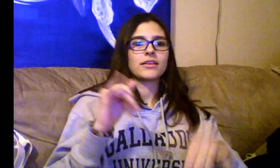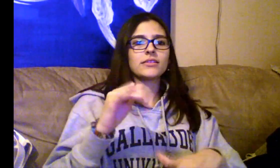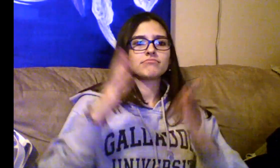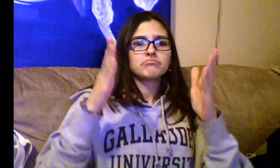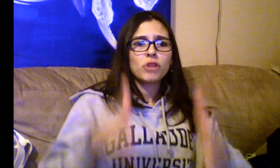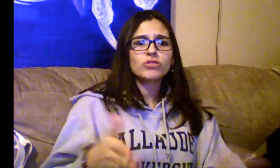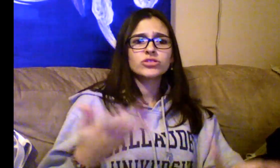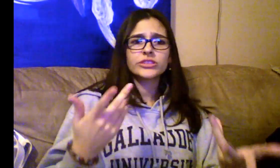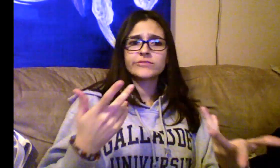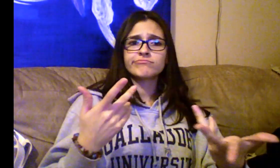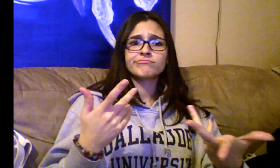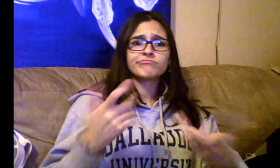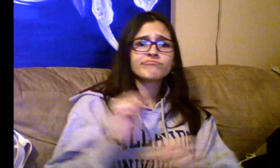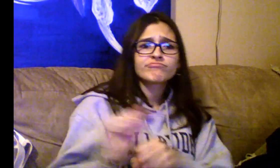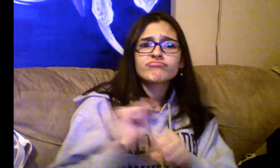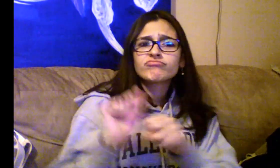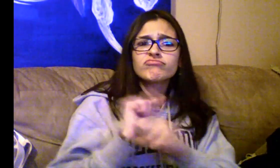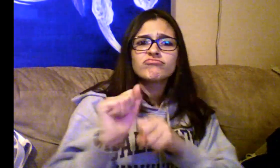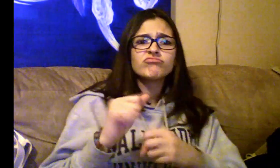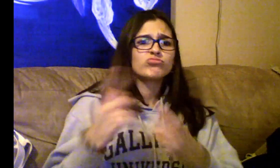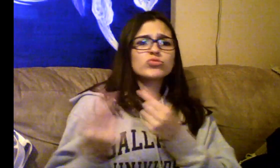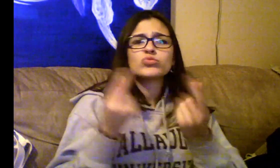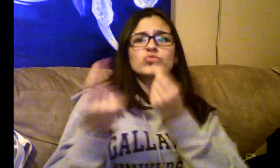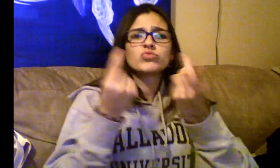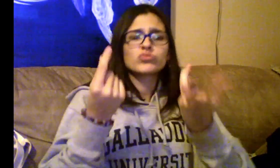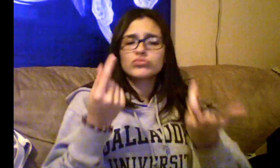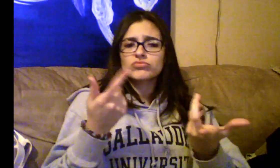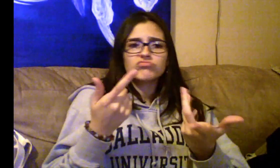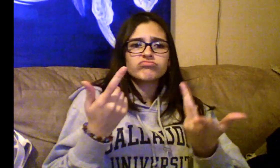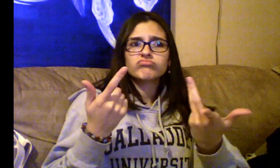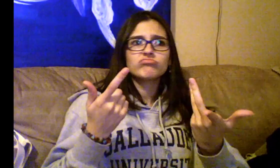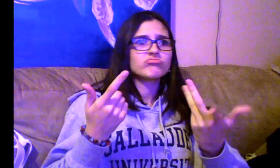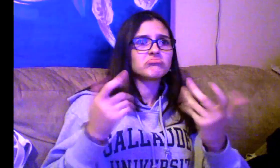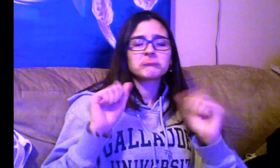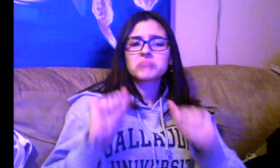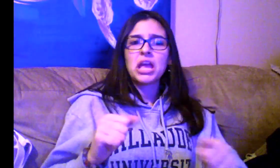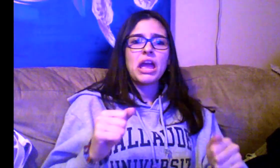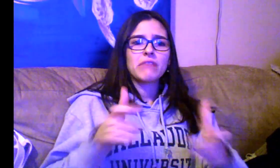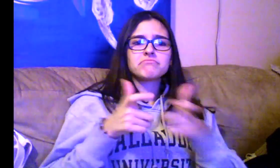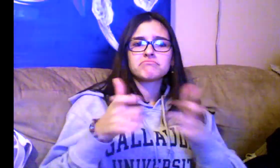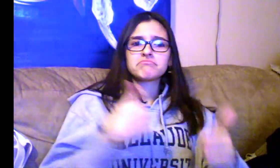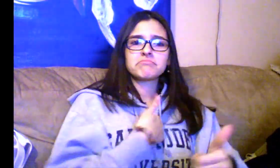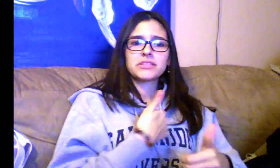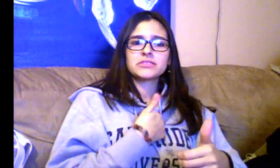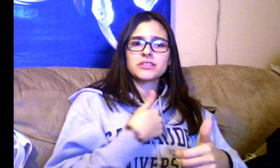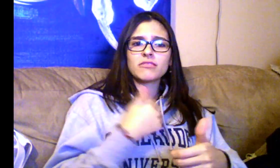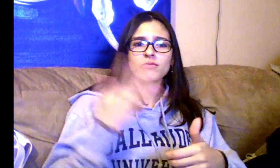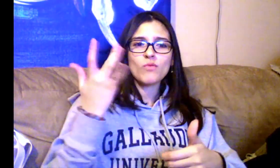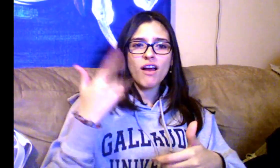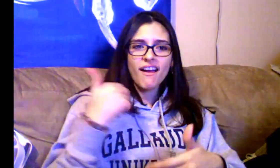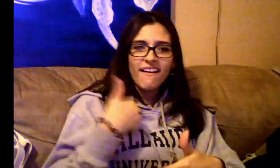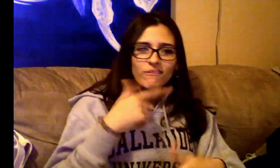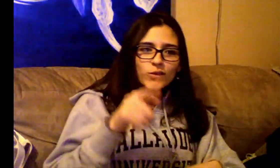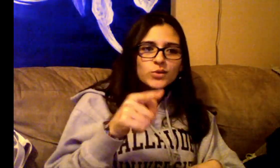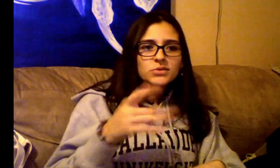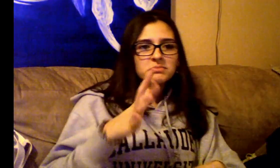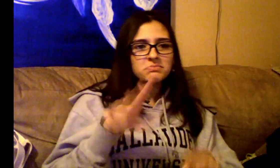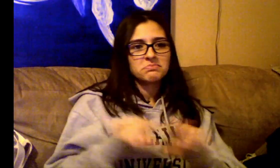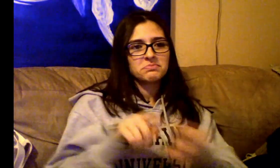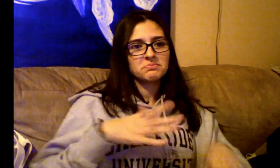ser independiente, trabajar, hacer lo que tengo que hacer y manejarme por mí misma porque te tengo